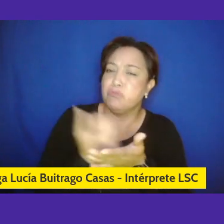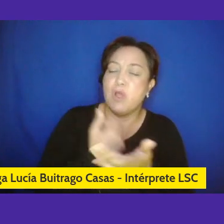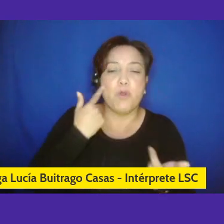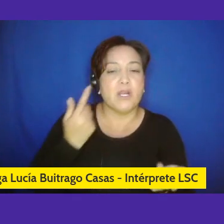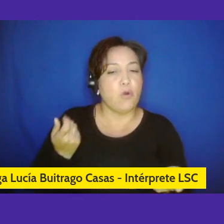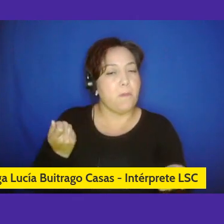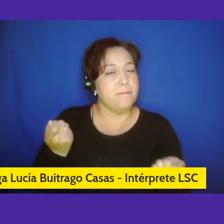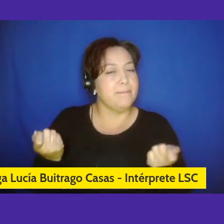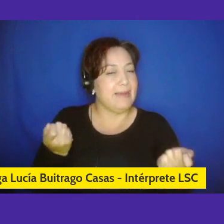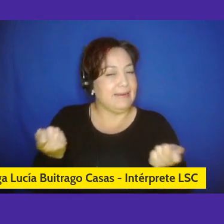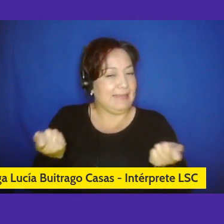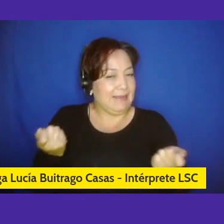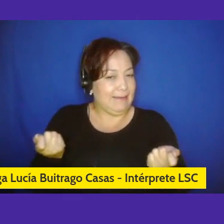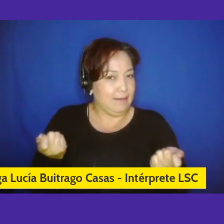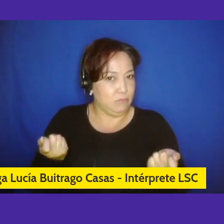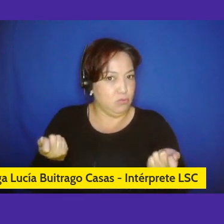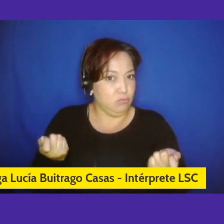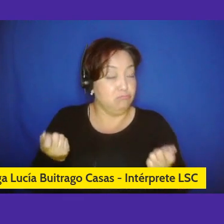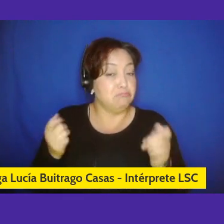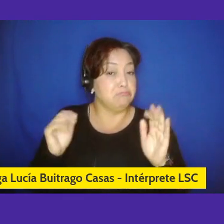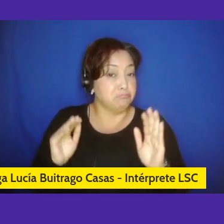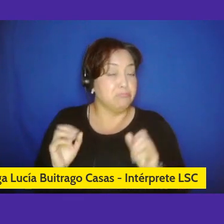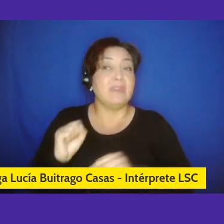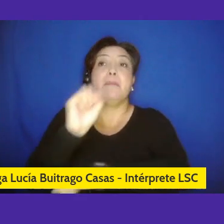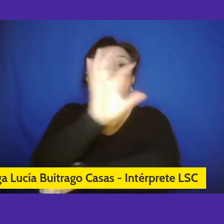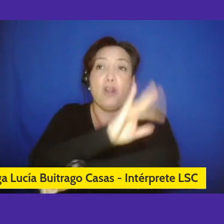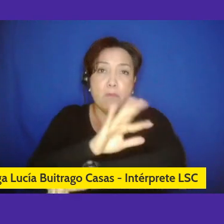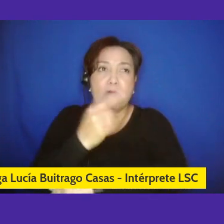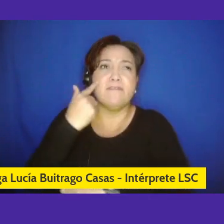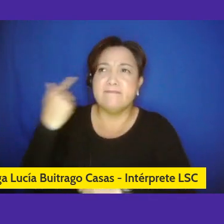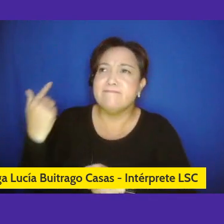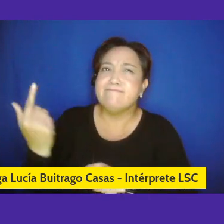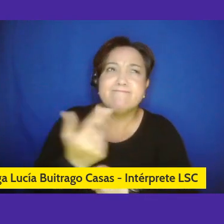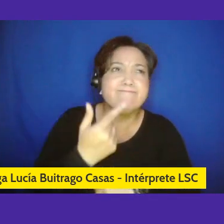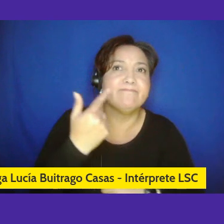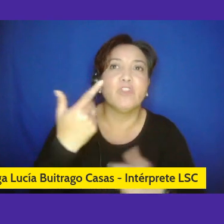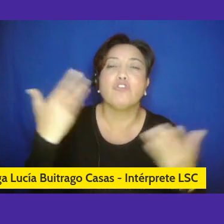buscando documentales. Todo lo que tenga que ver con biopic